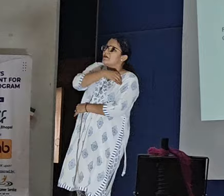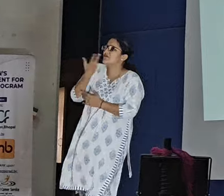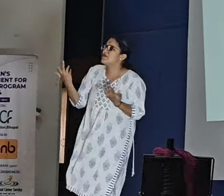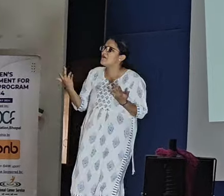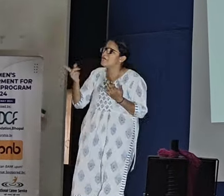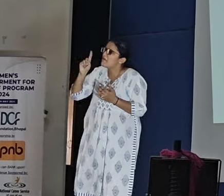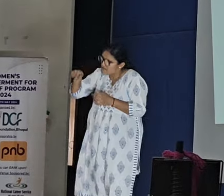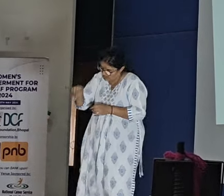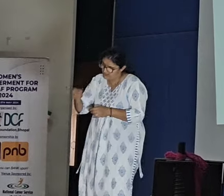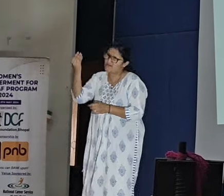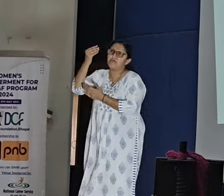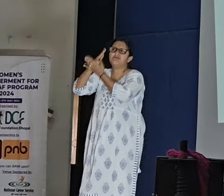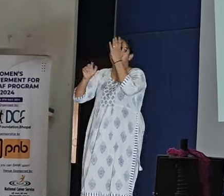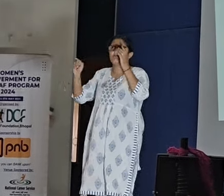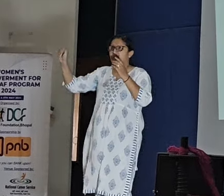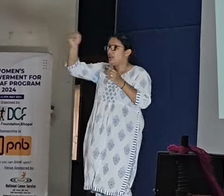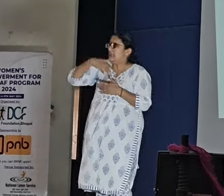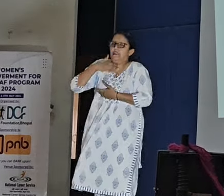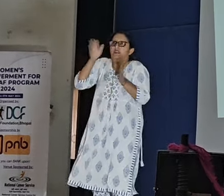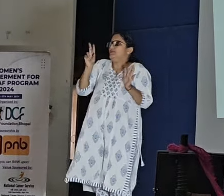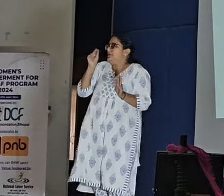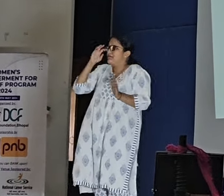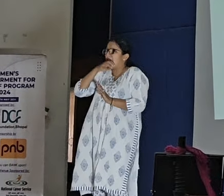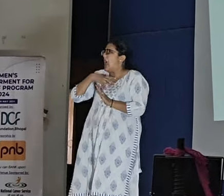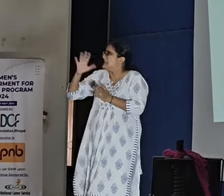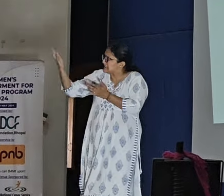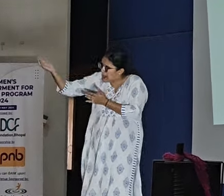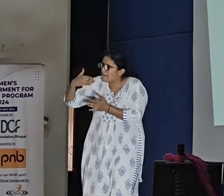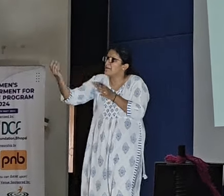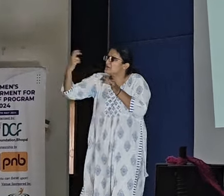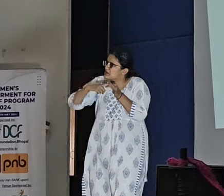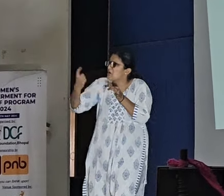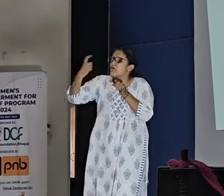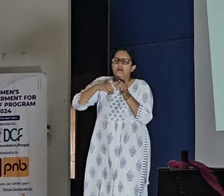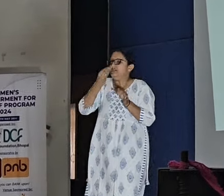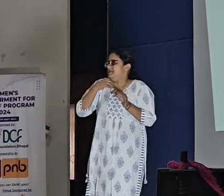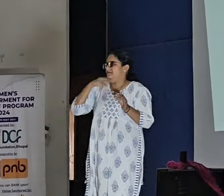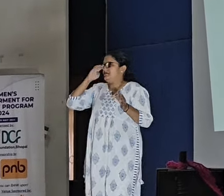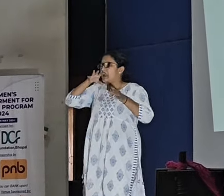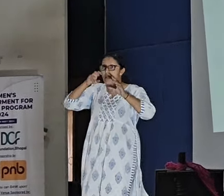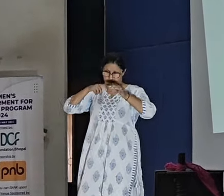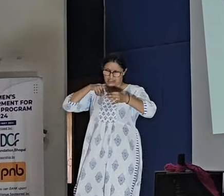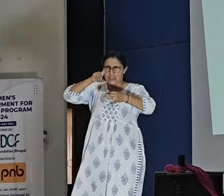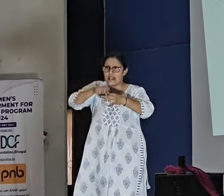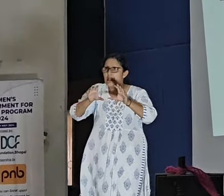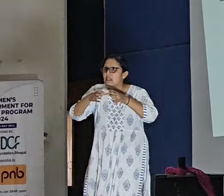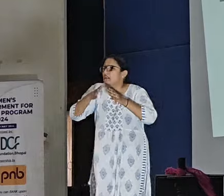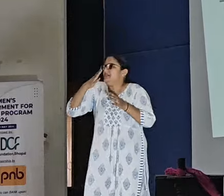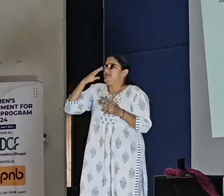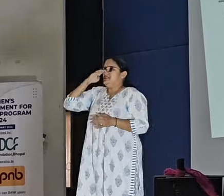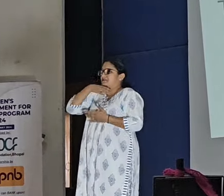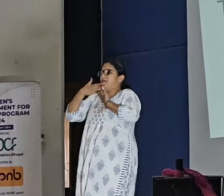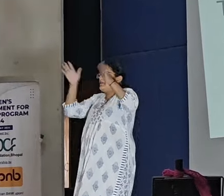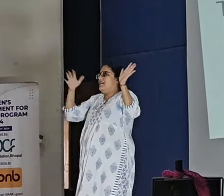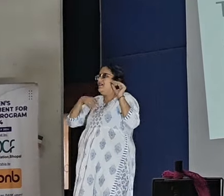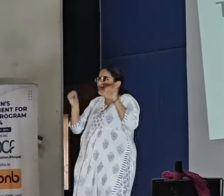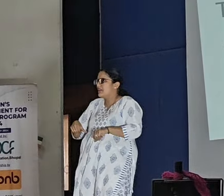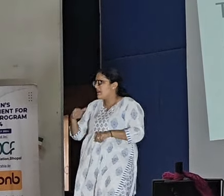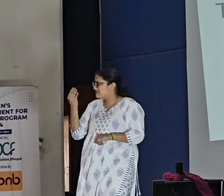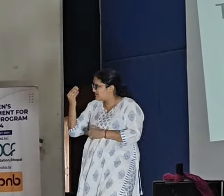कर सकते हैं, डायरेक्शन में साइन कर सकते हैं, तो एक पशु होने के बारे में हम क्यों शर्माते हैं बताने में, बहुत सारे लोगों